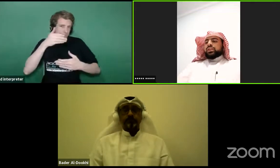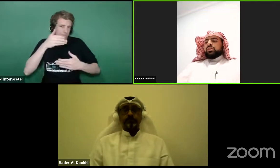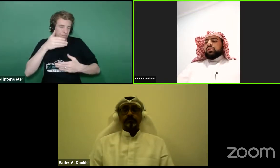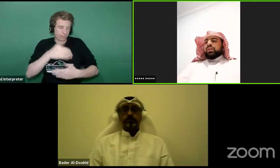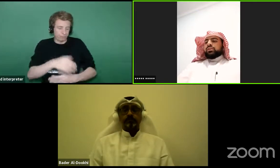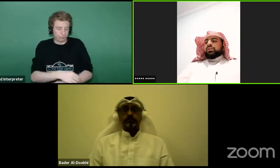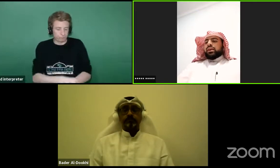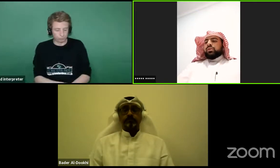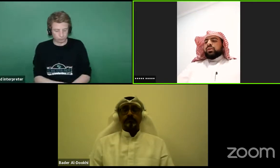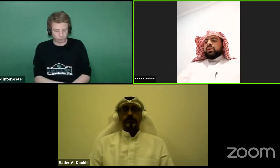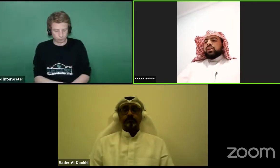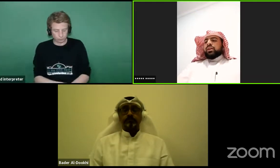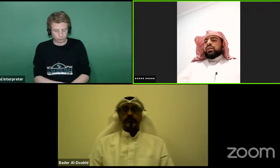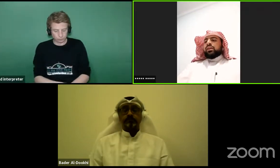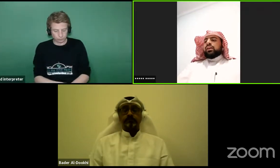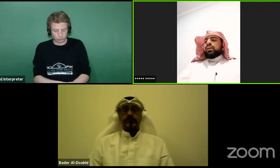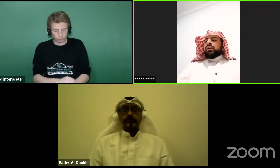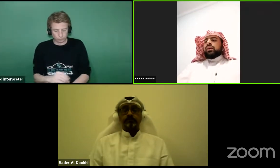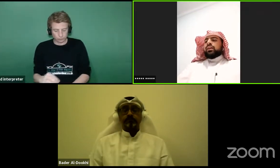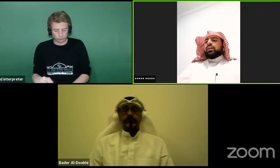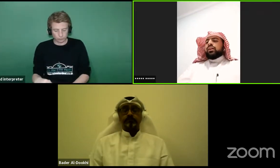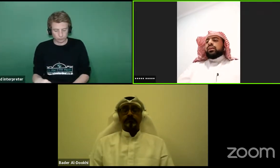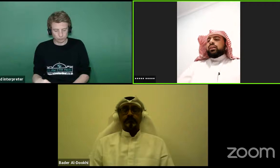إن شر